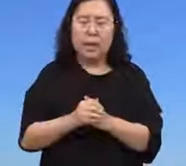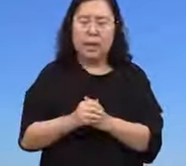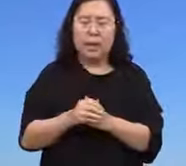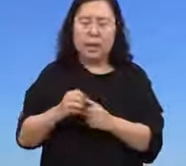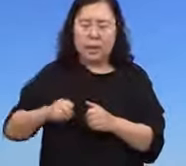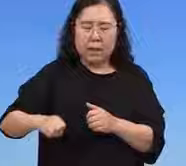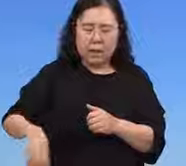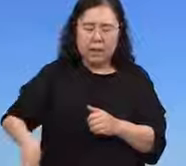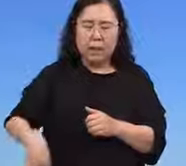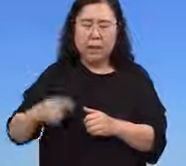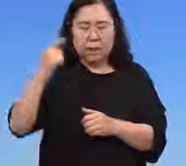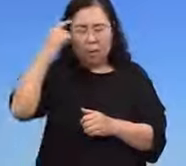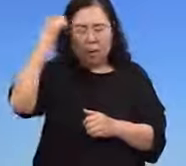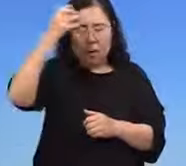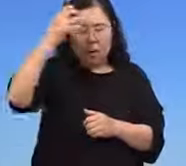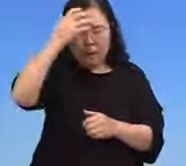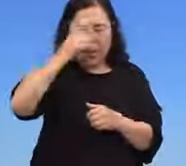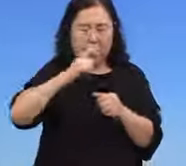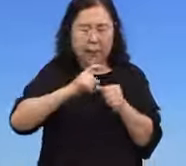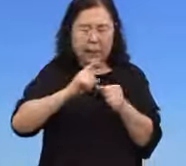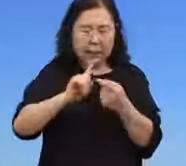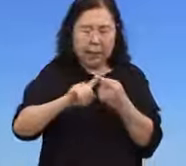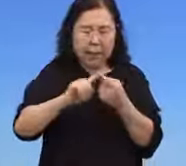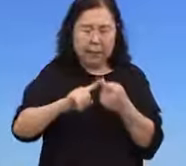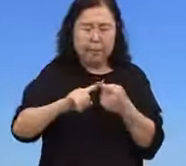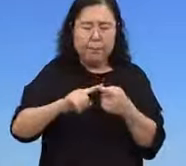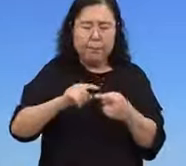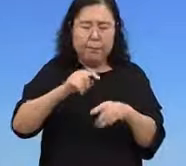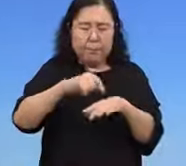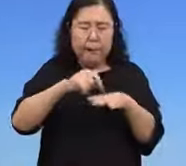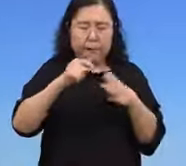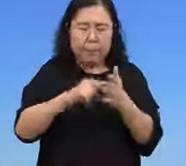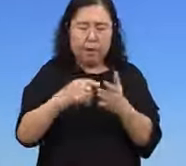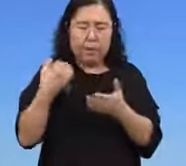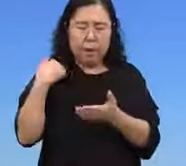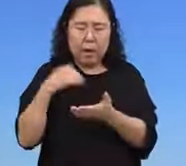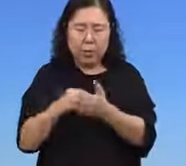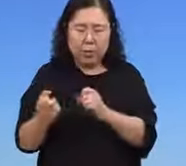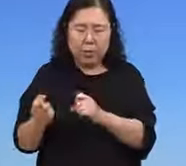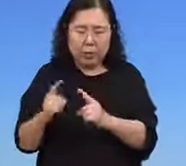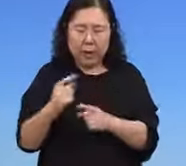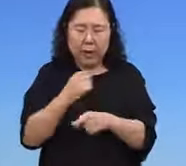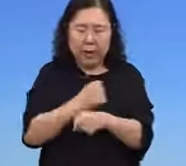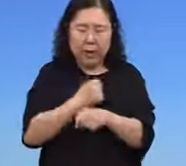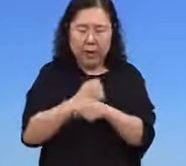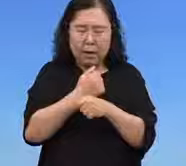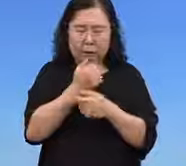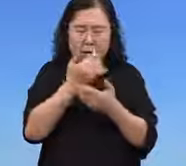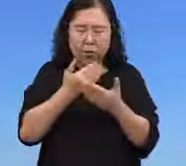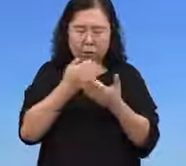향한 우리 주님의 마음이 회복되게 하여 주시옵소서. 하나님 아버지,